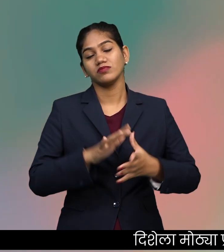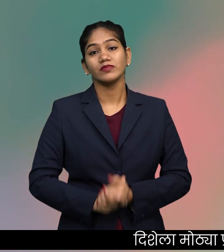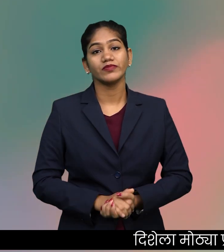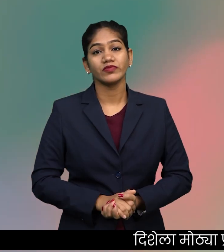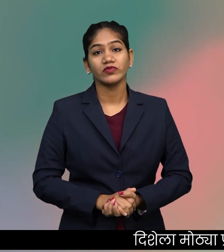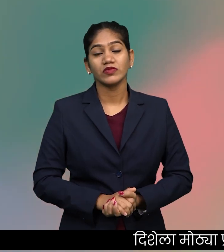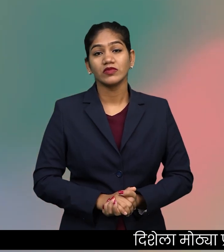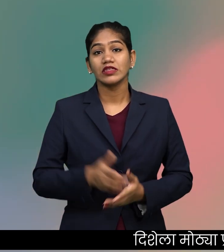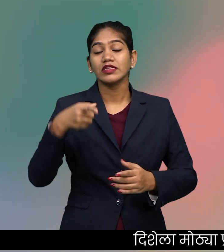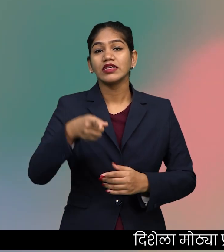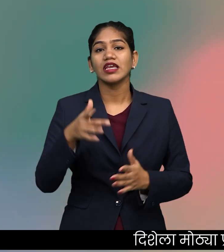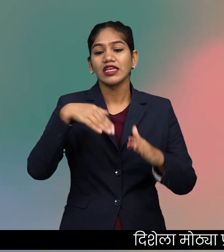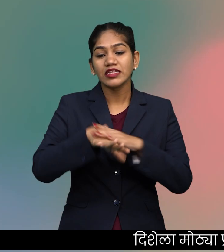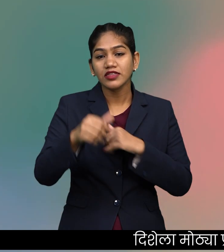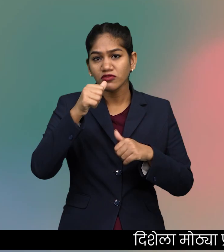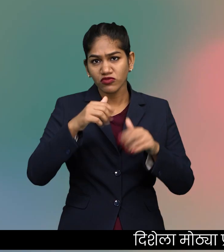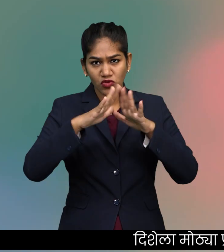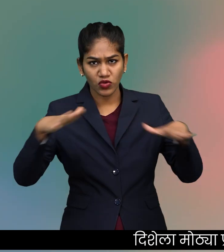दिशेला मोठ्या प्रमाणावर होणारी हालचाल.